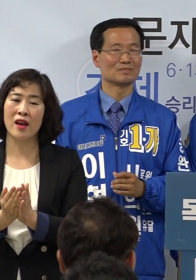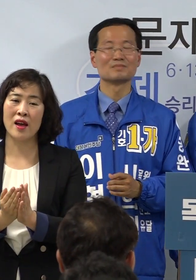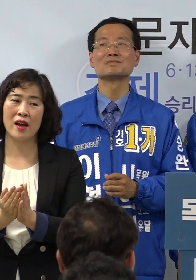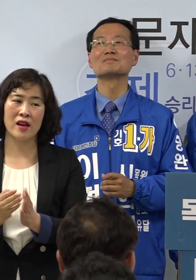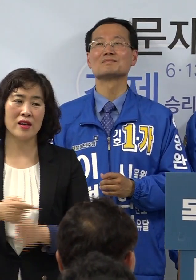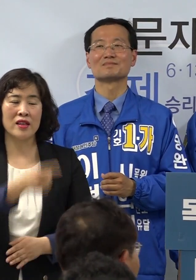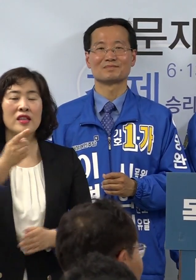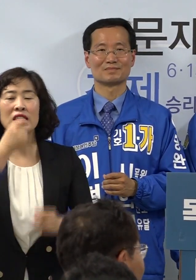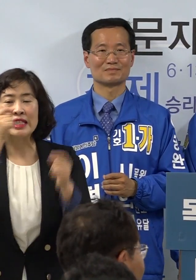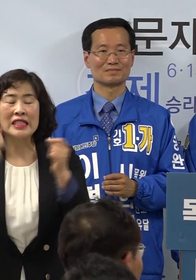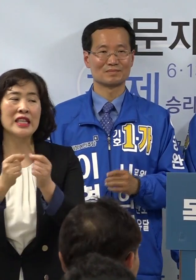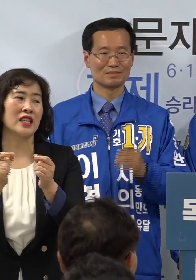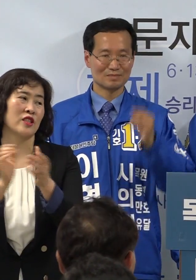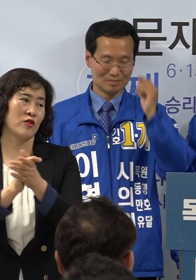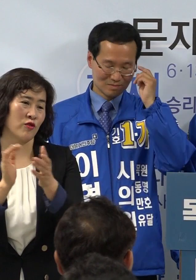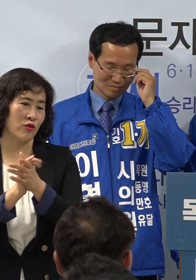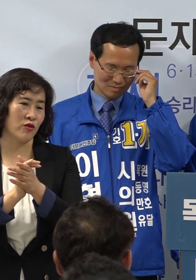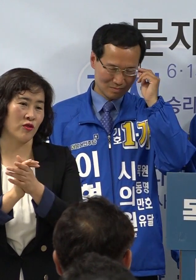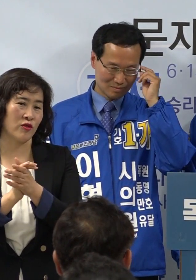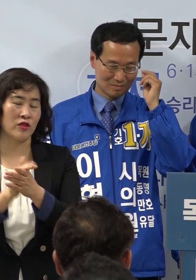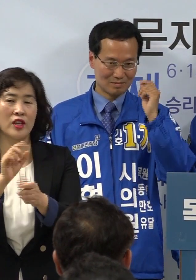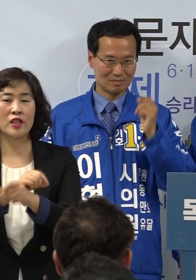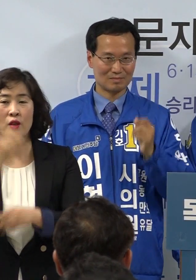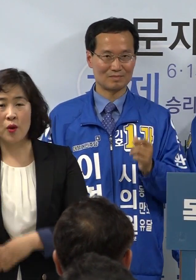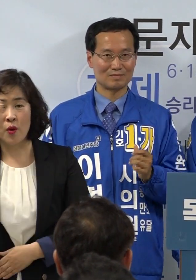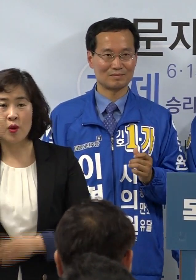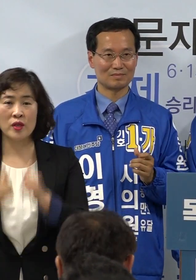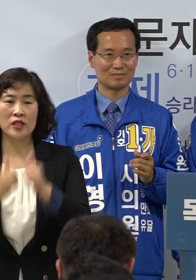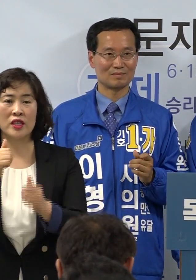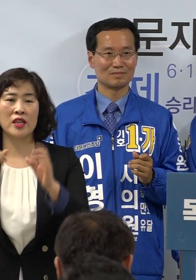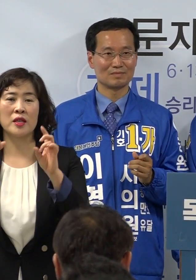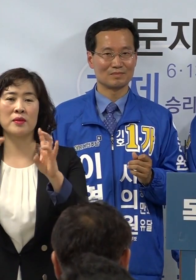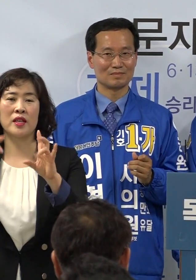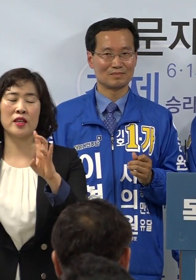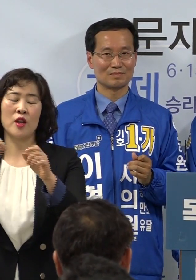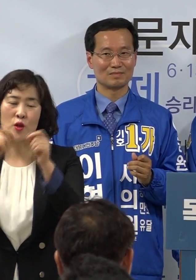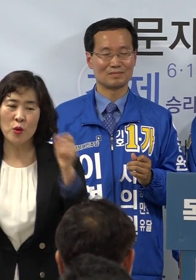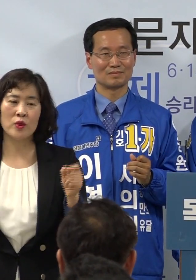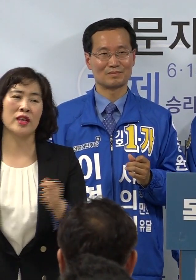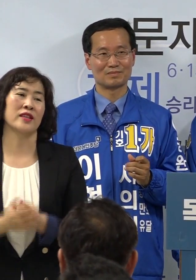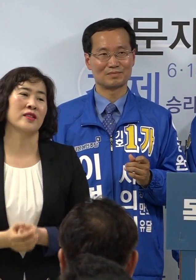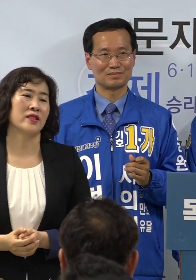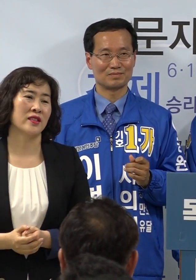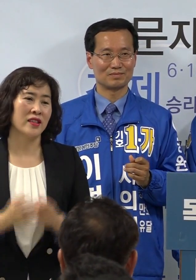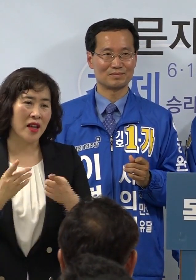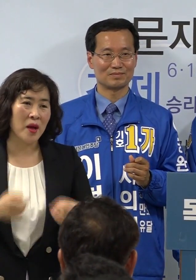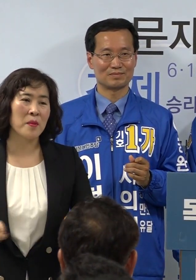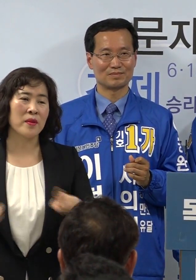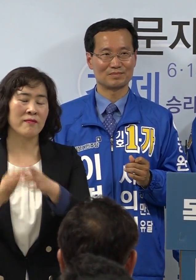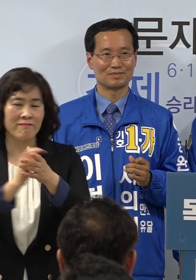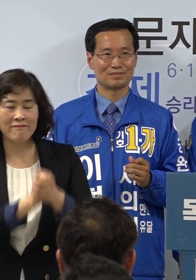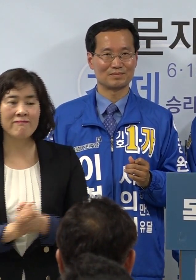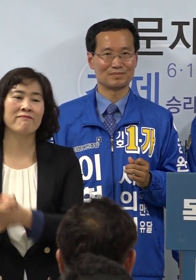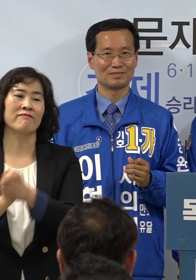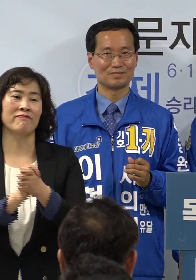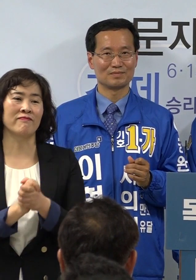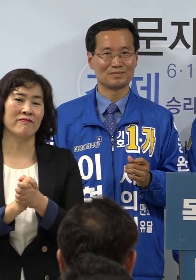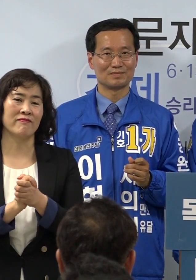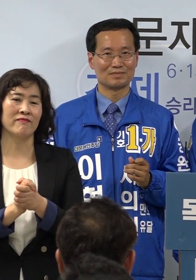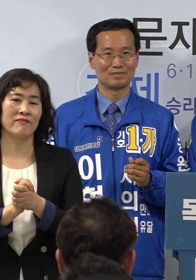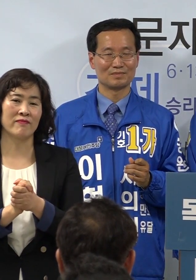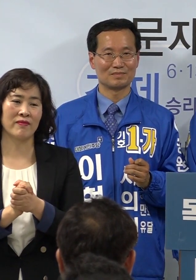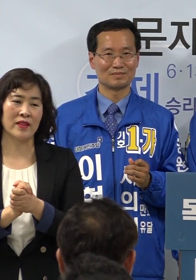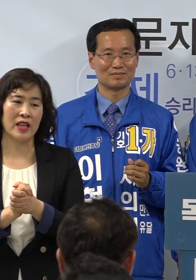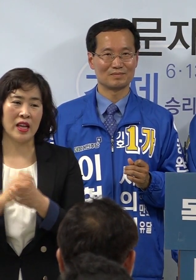의원과 절친한 친구고 행정고시 24의 동기들입니다. 그래서 잘 이렇게 협력이 돼서 정말 이 세 번의